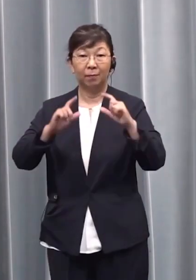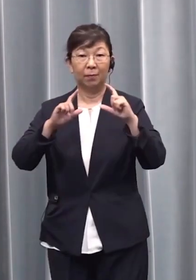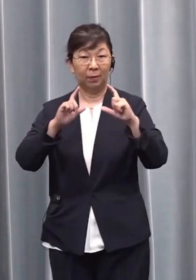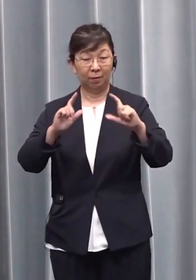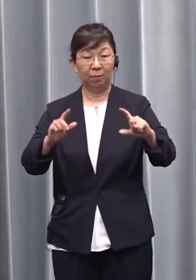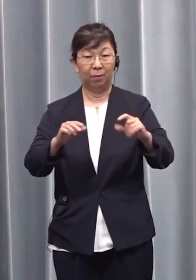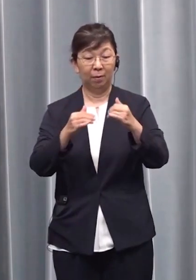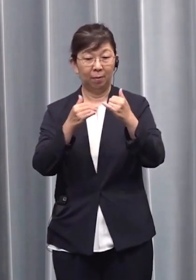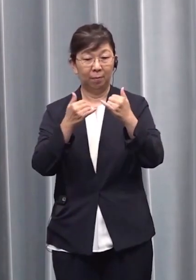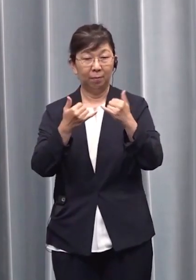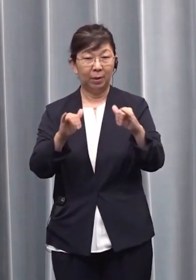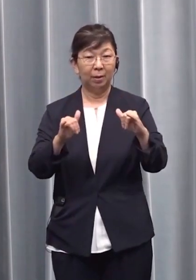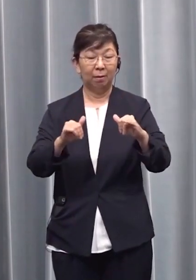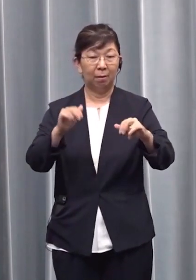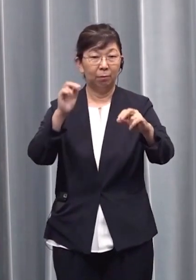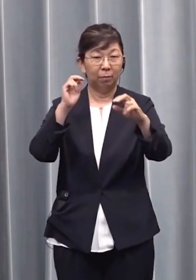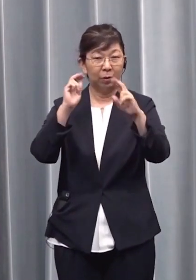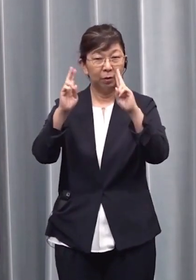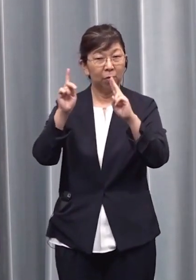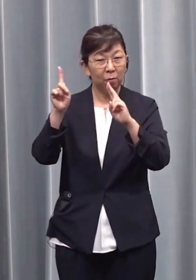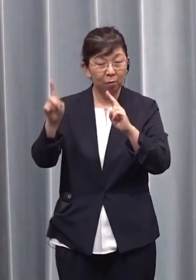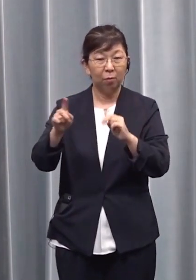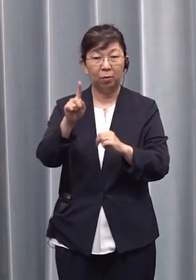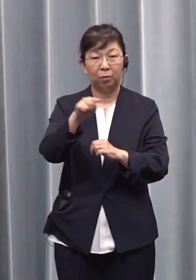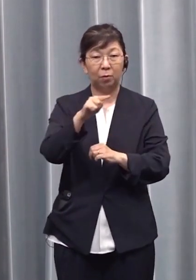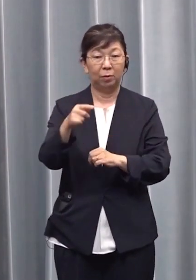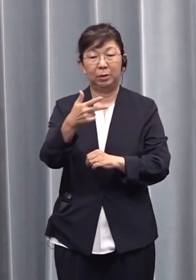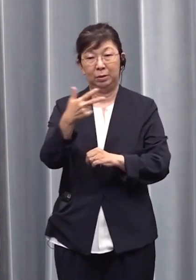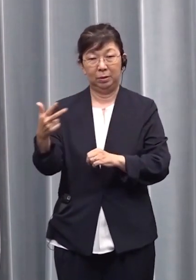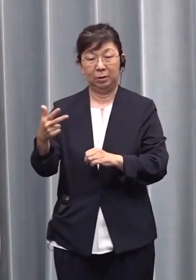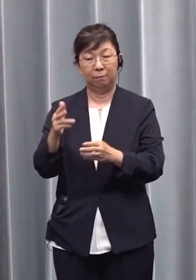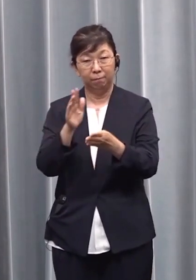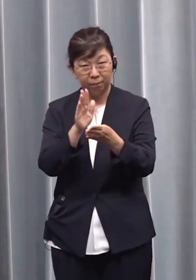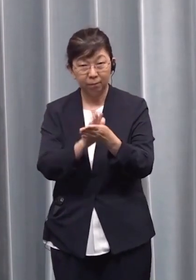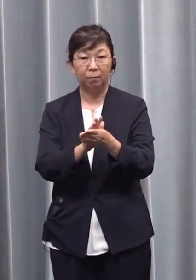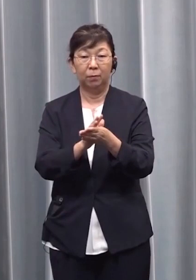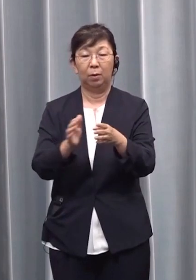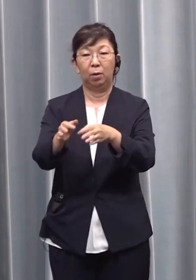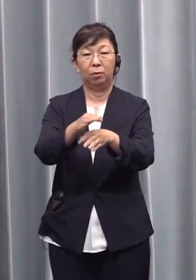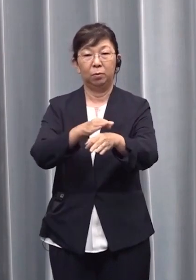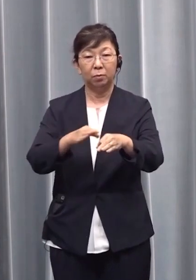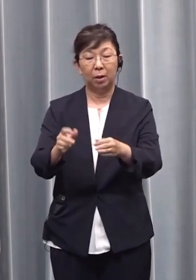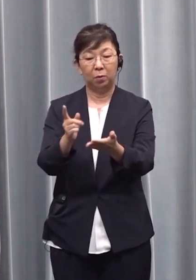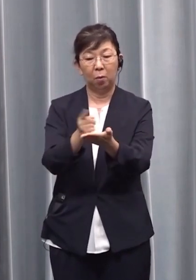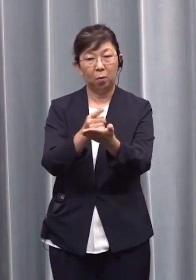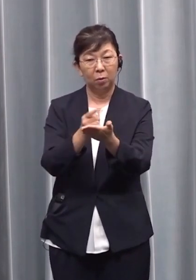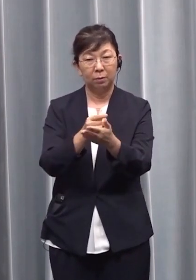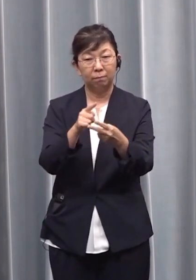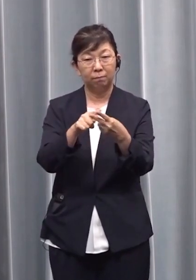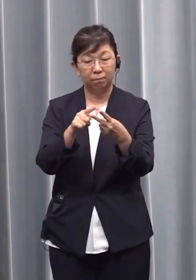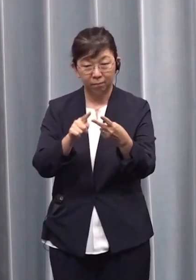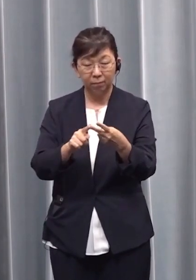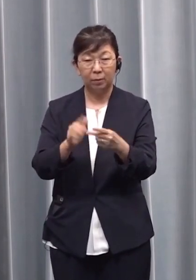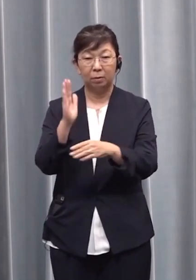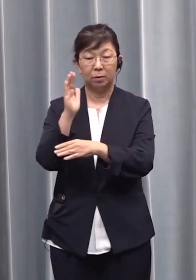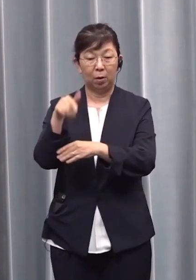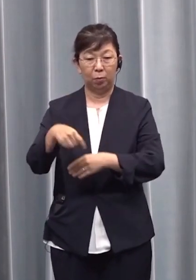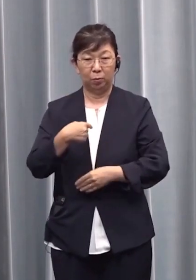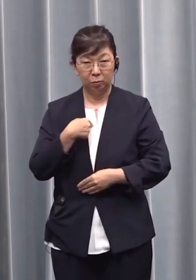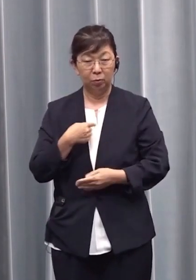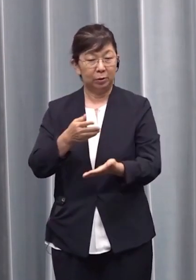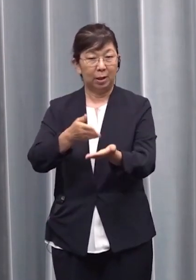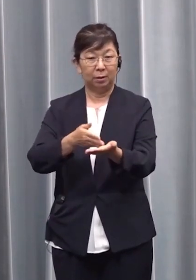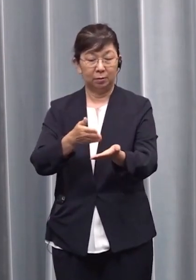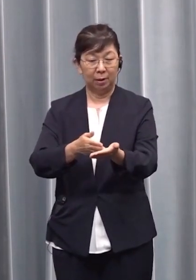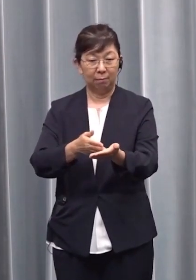まず民間企業の人事でありますとか運営の方針に関して政府として発言